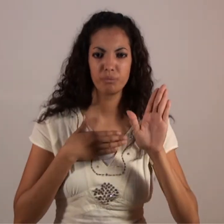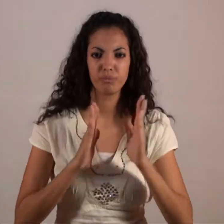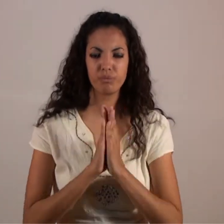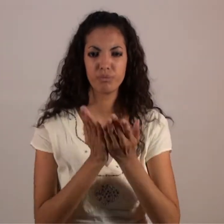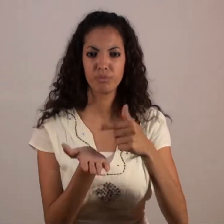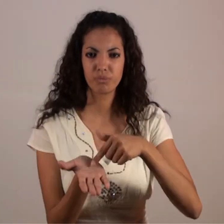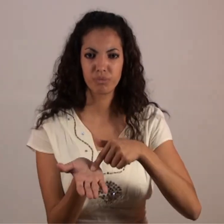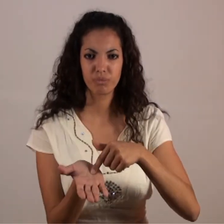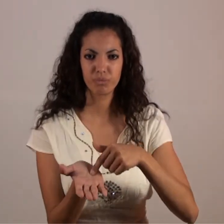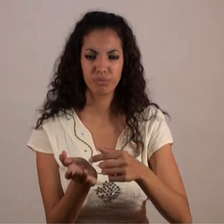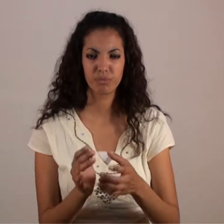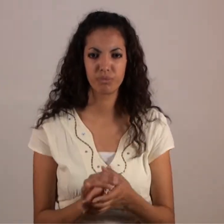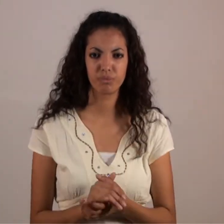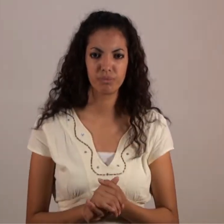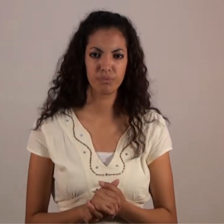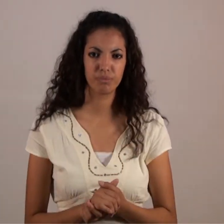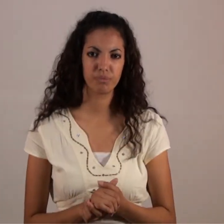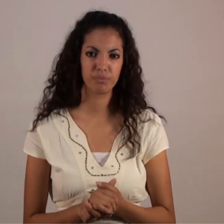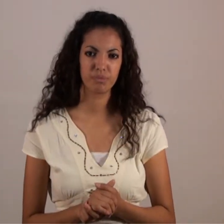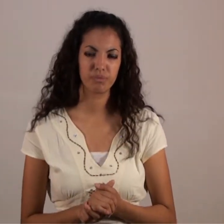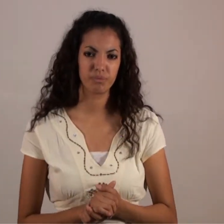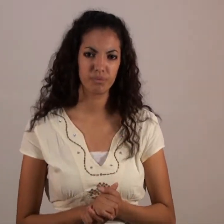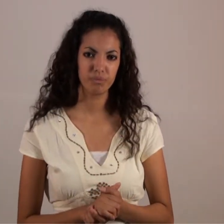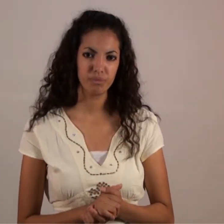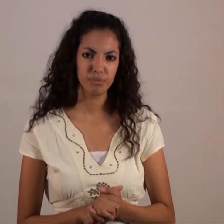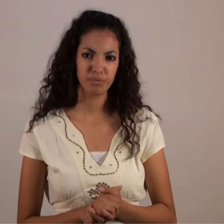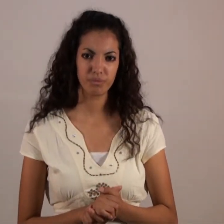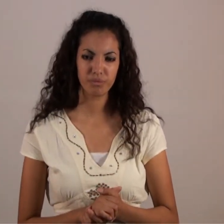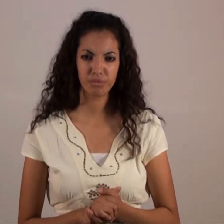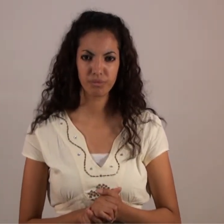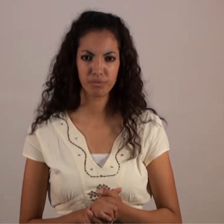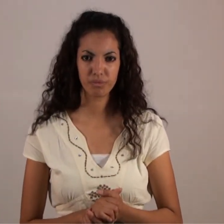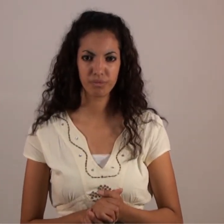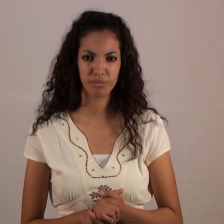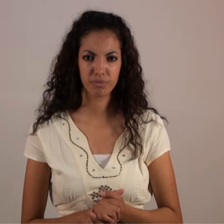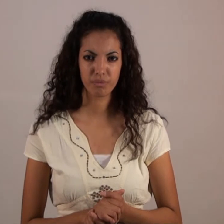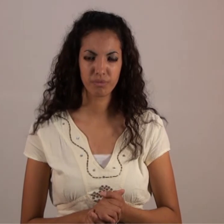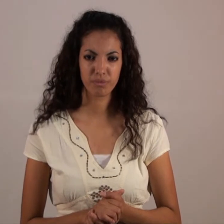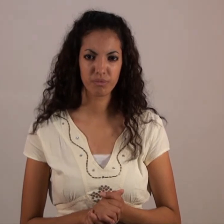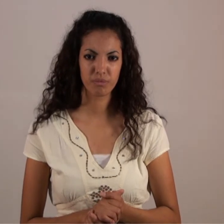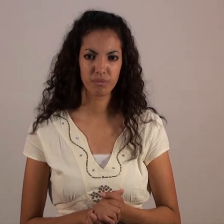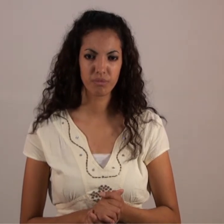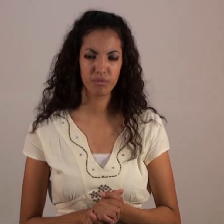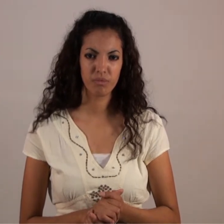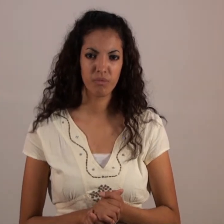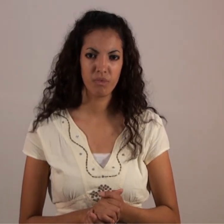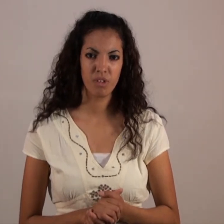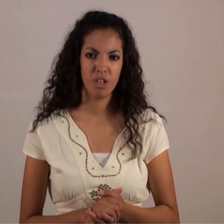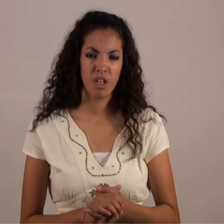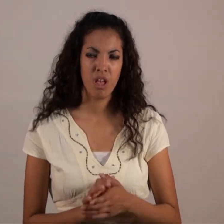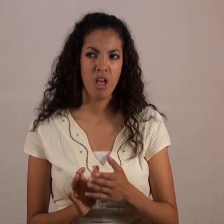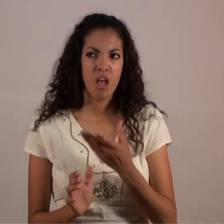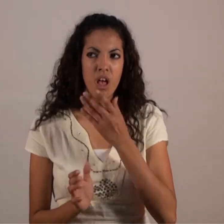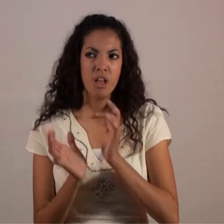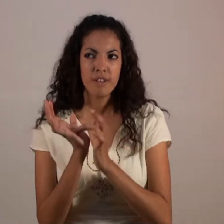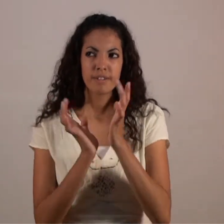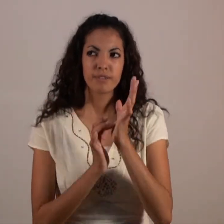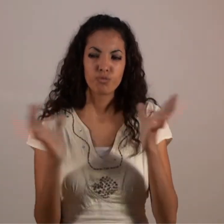8:6, 9:15 y 12:24. Él hizo una reconciliación. Aunque